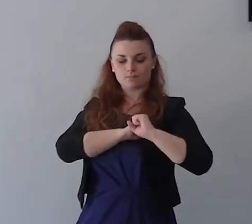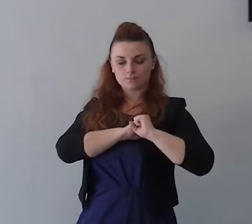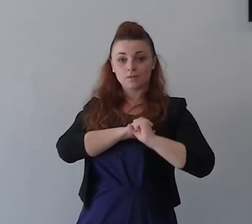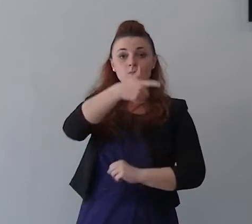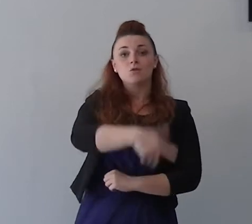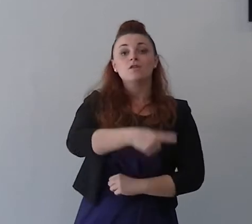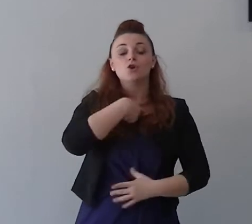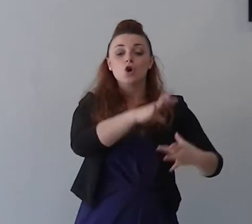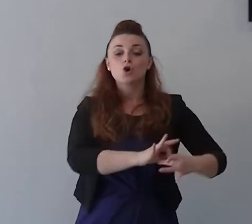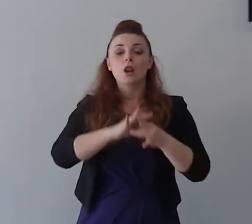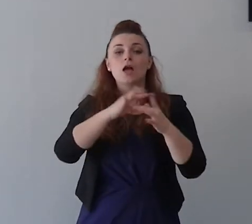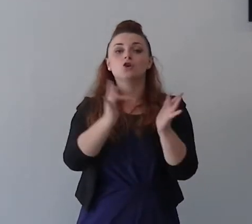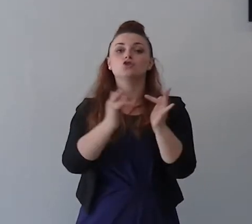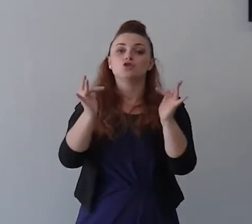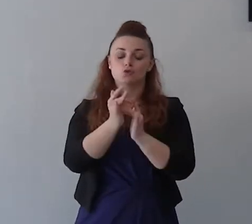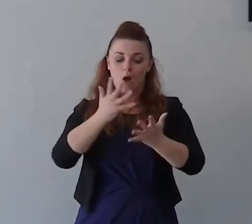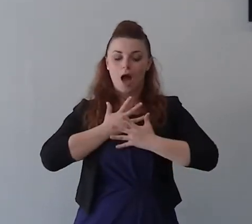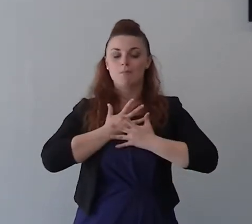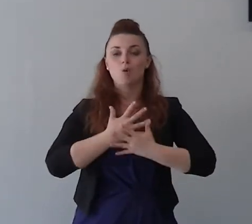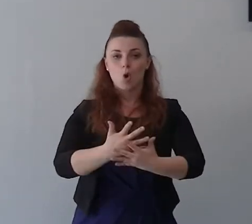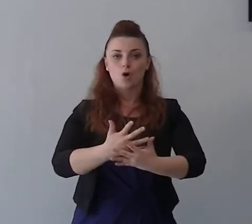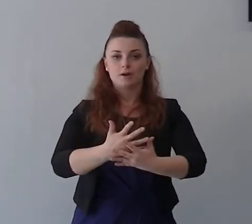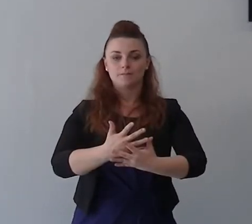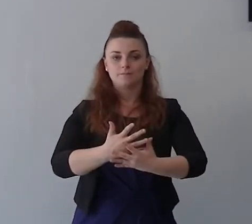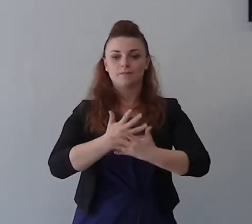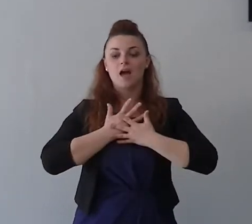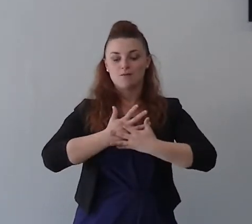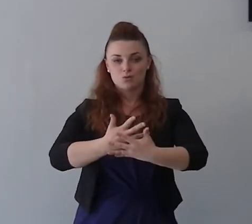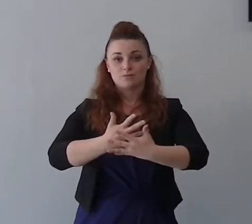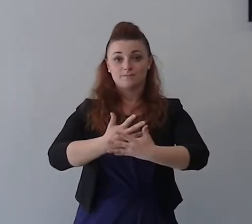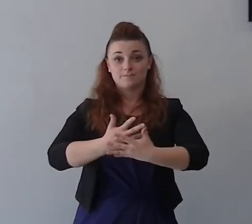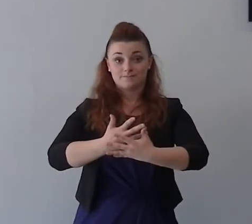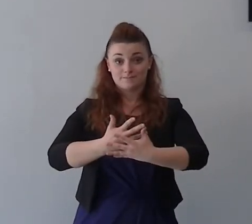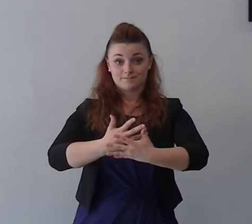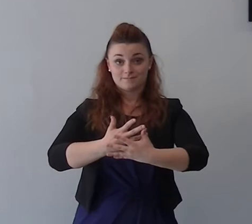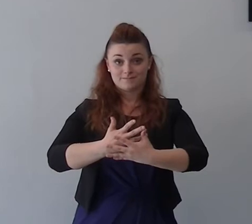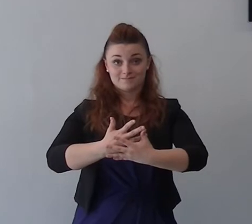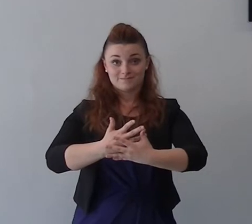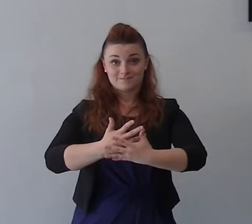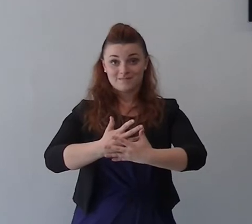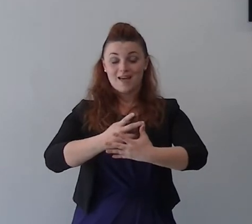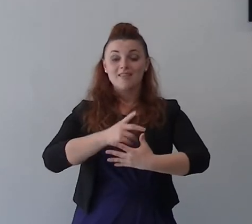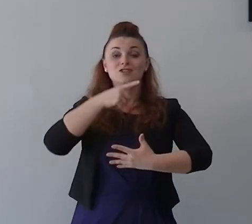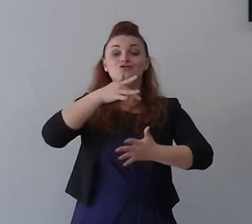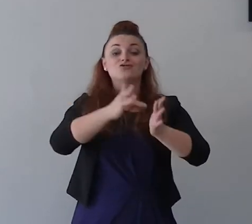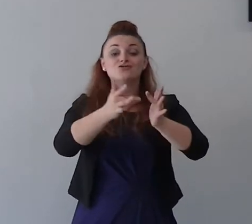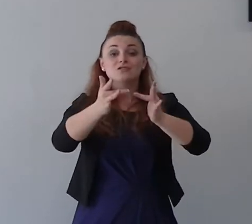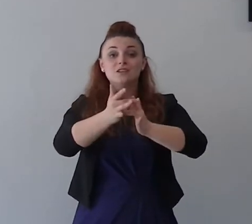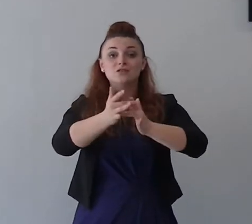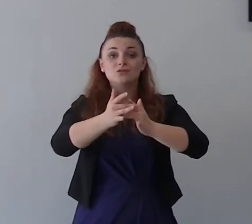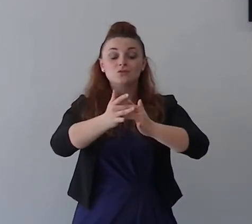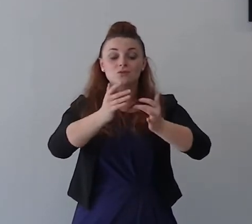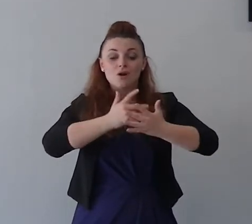l'amore. Questo è il segno dell'amore. Amore. Da lui a me. Lui